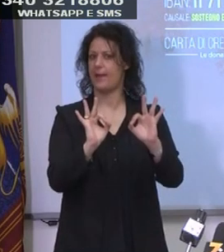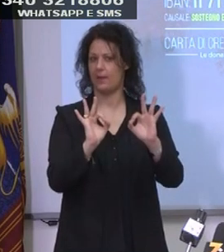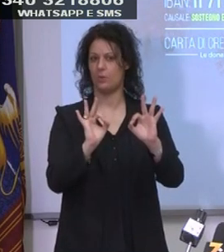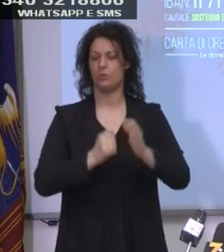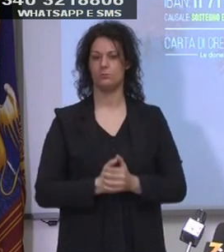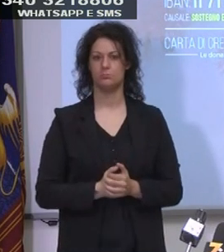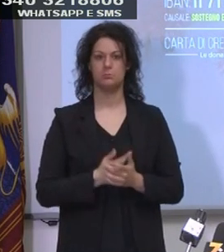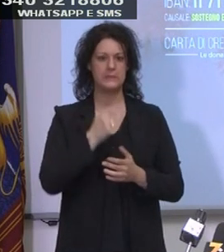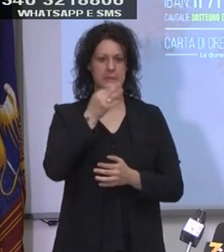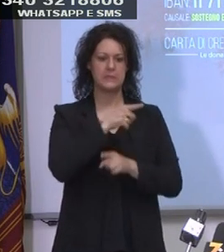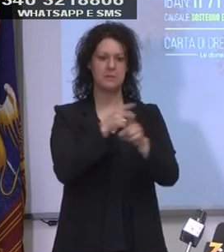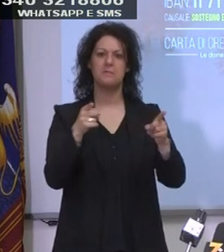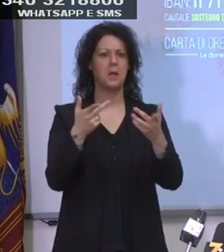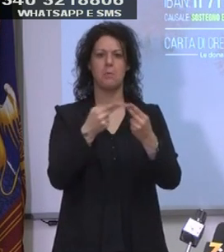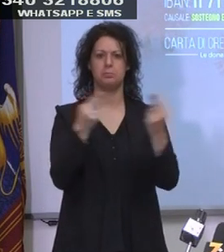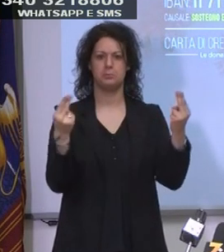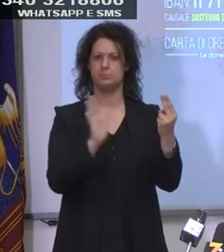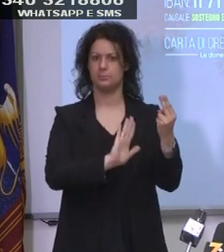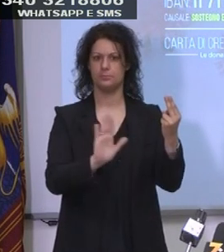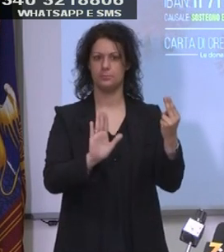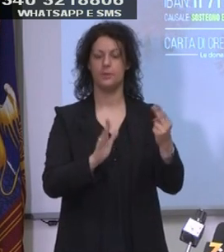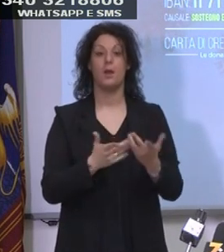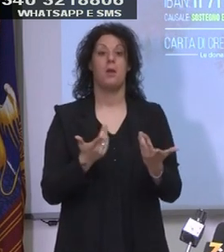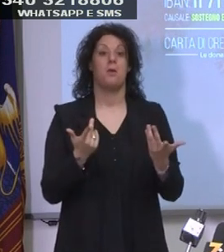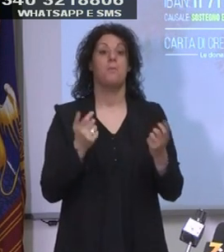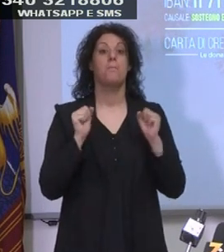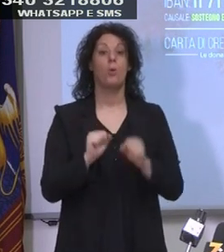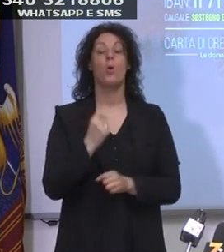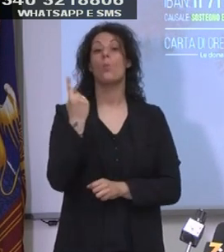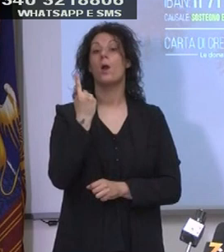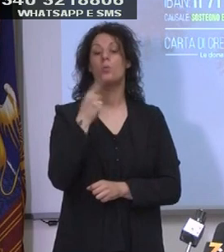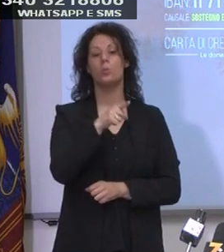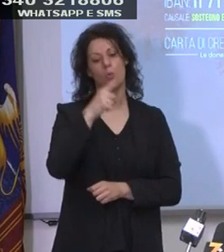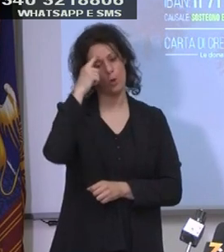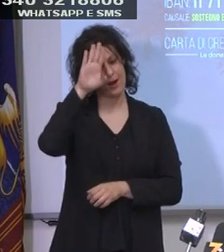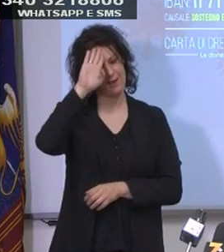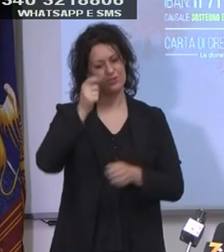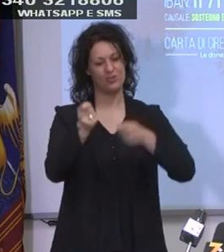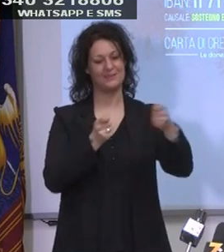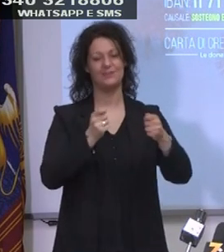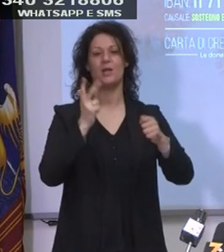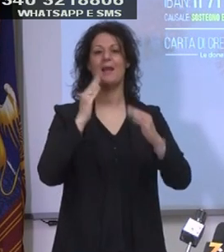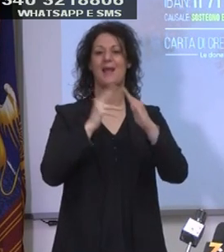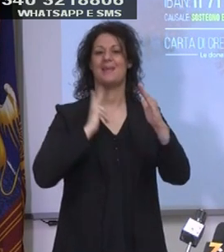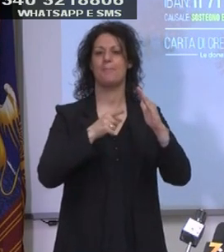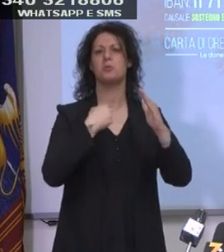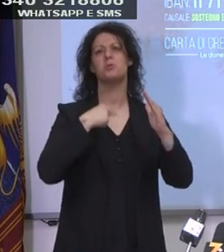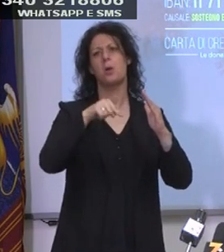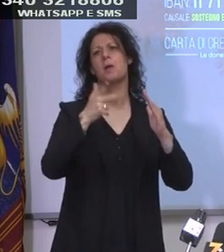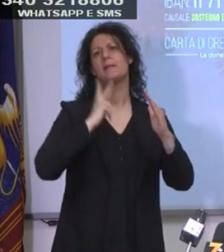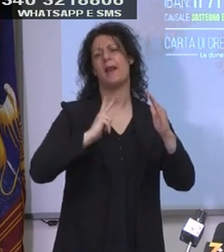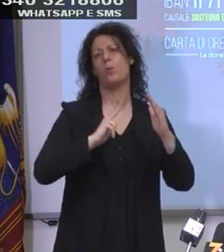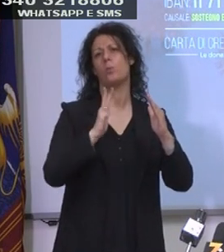È immune. Giustamente qualche gestore dice: sono immune, però se mi portano il virus da fuori non sono più immune. Siccome c'è anche